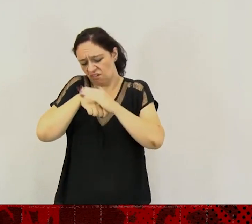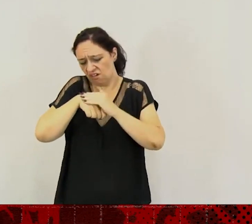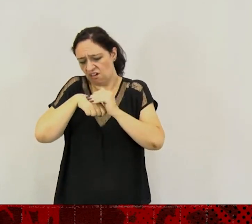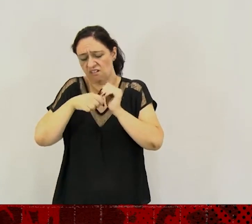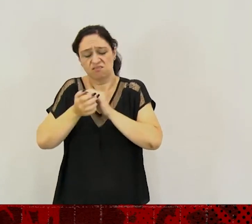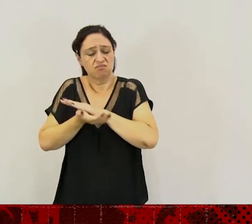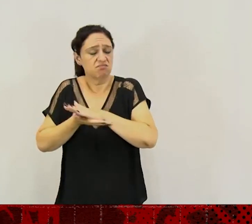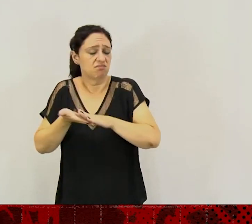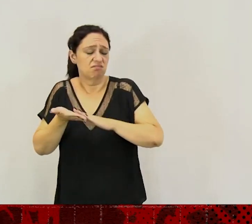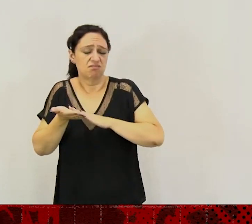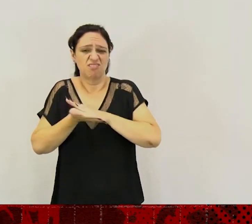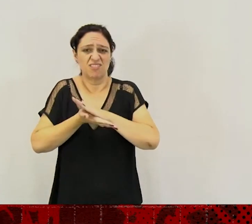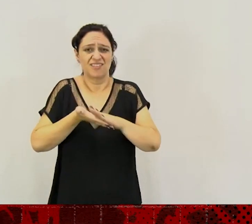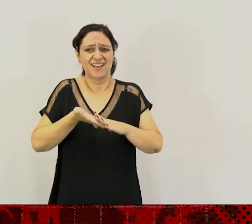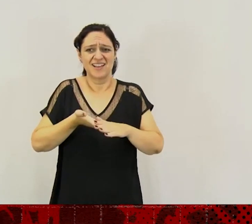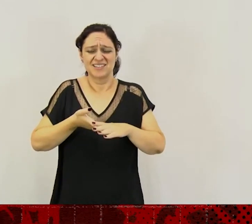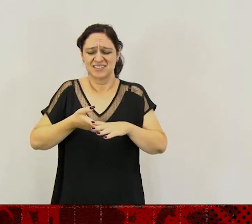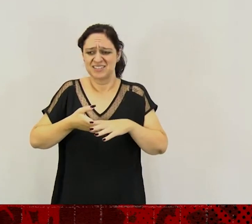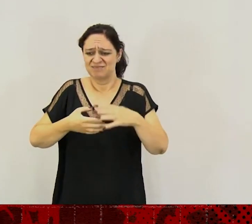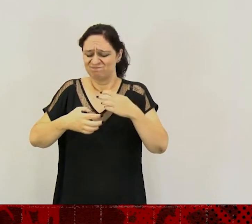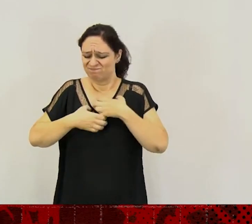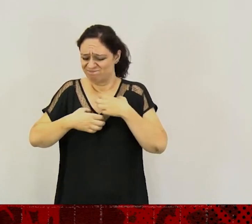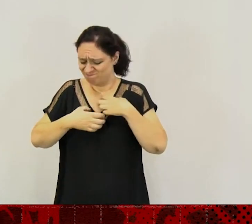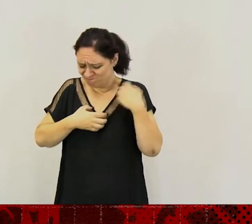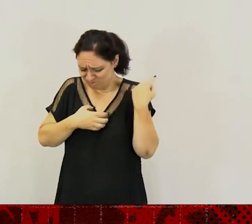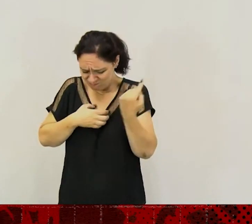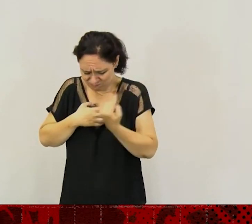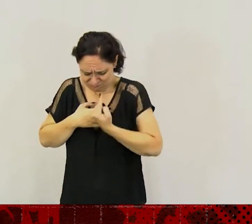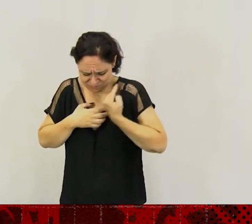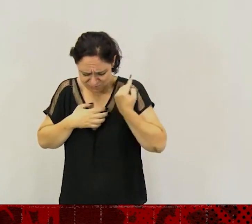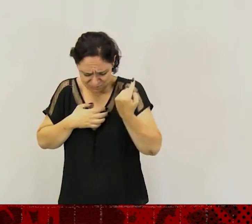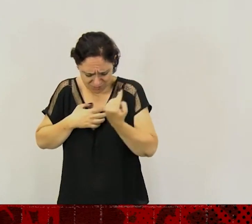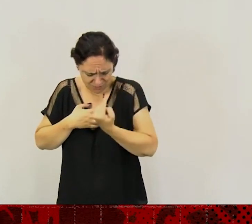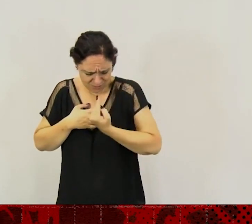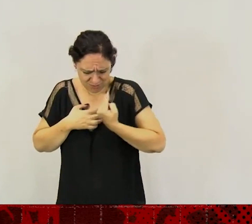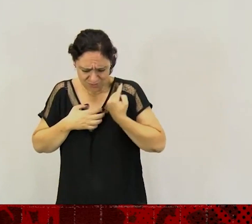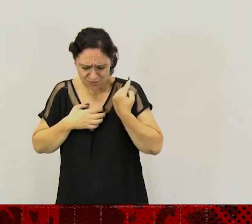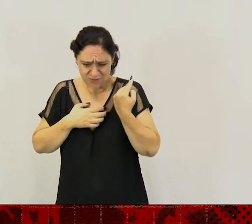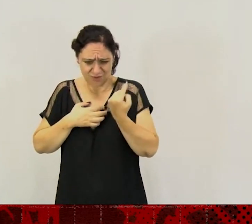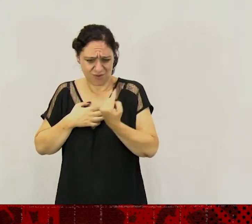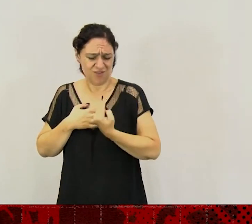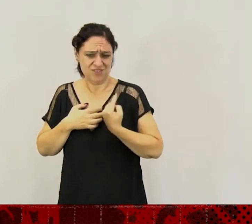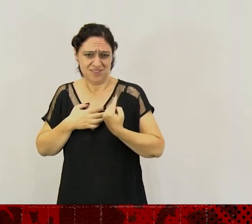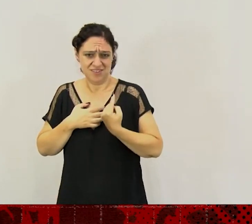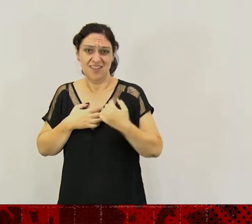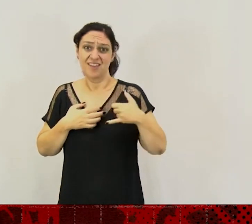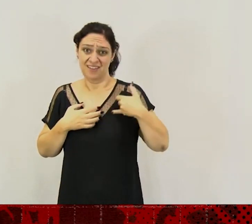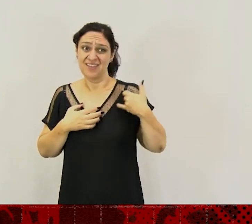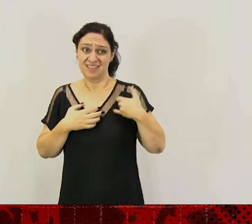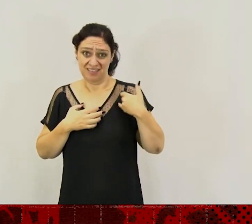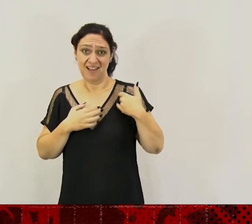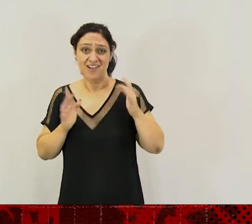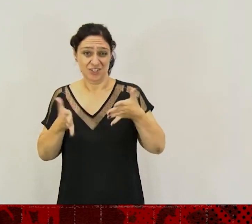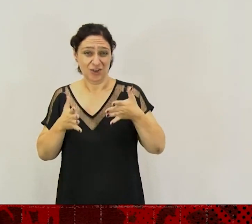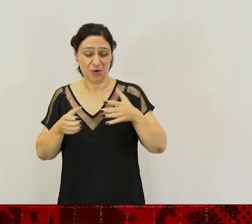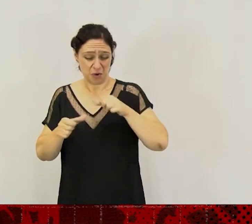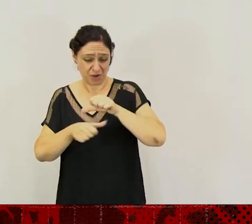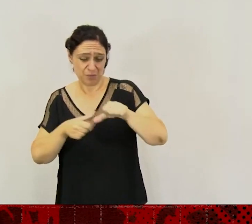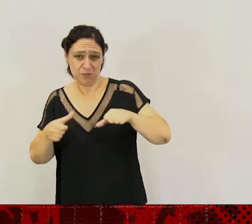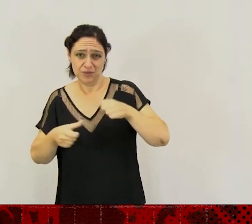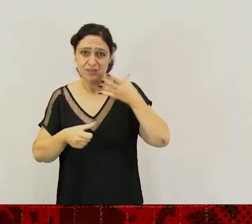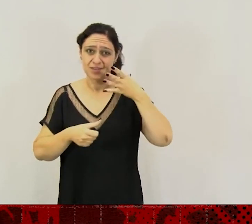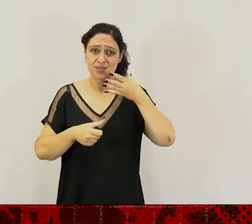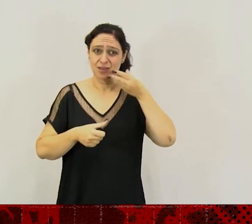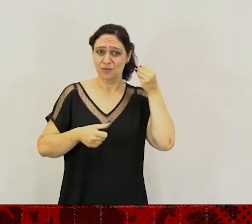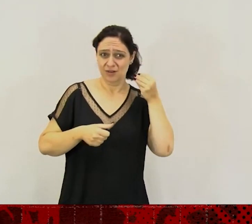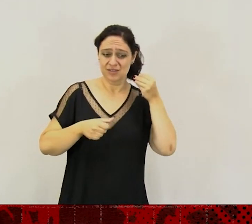de ter, nós nos sentimos muitas vezes solitários, especialmente na idade que vocês estão, nessa transição,